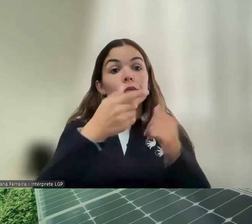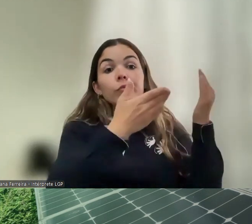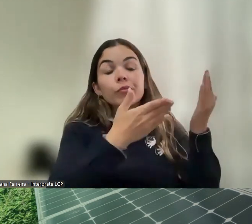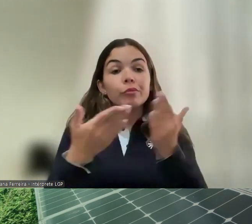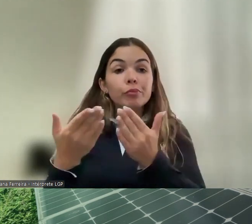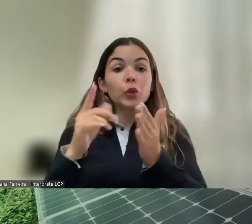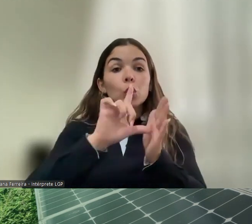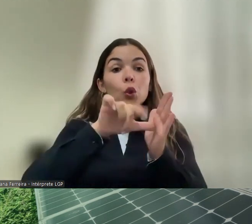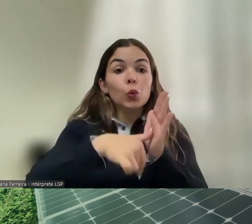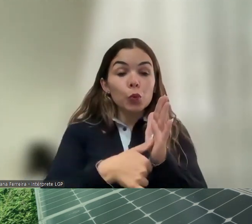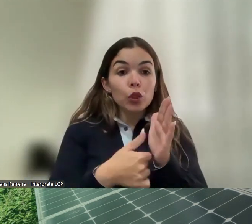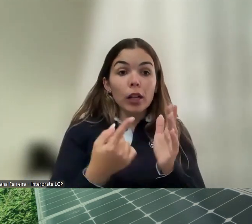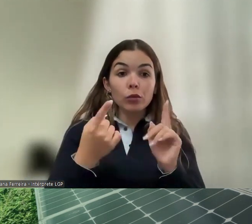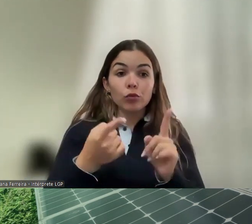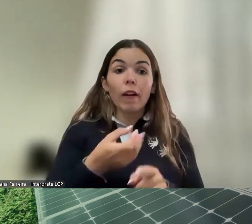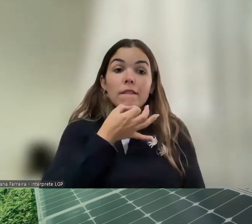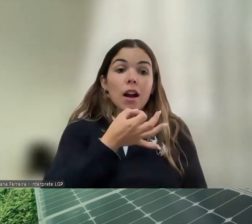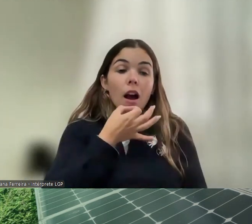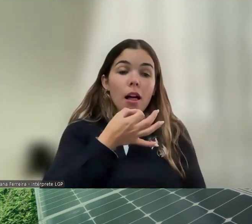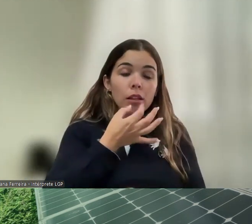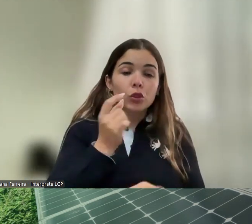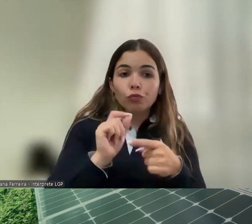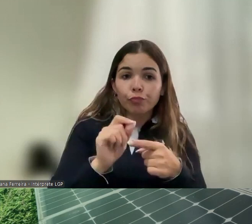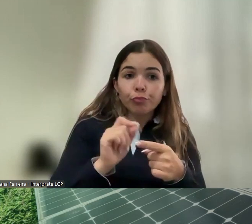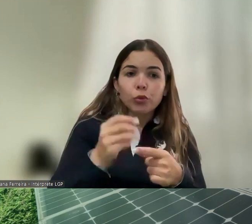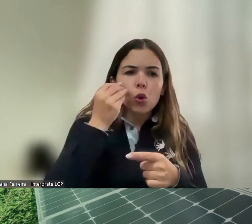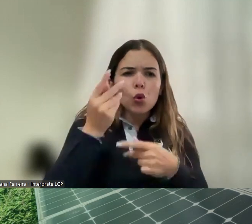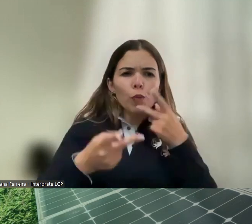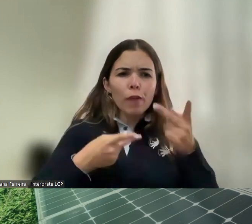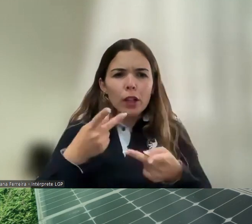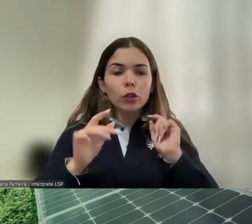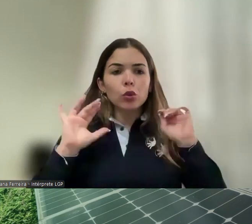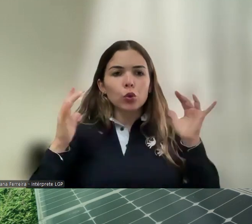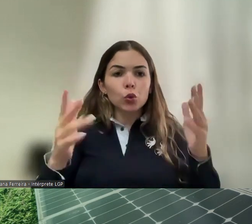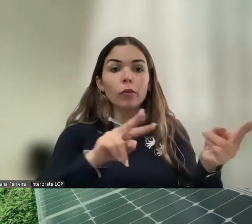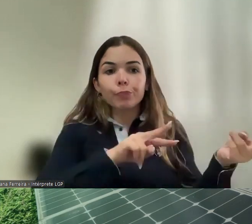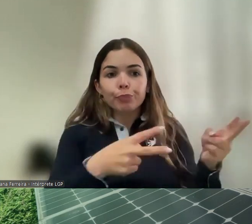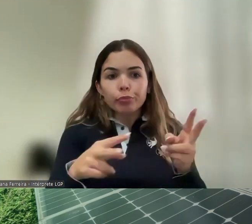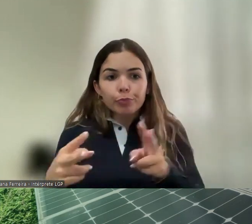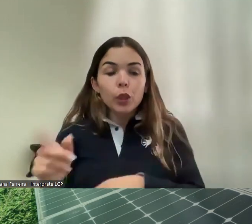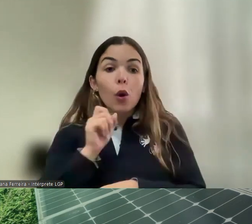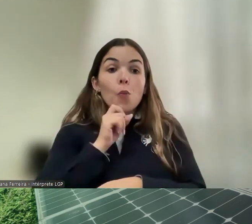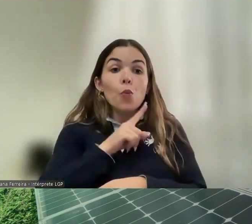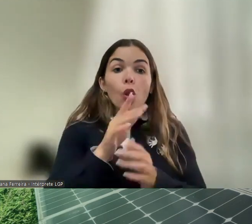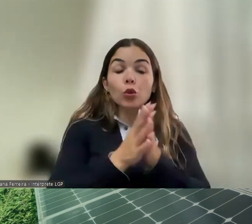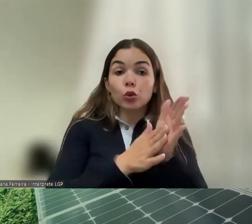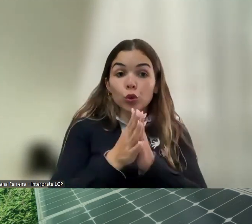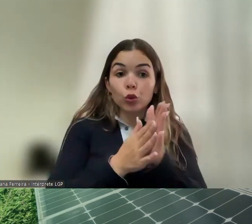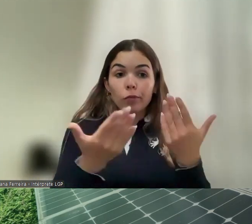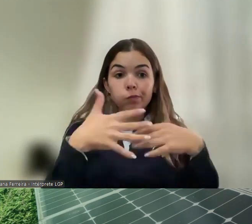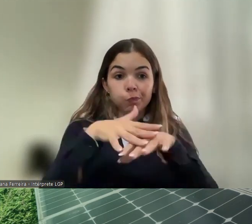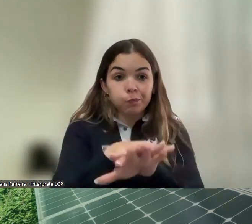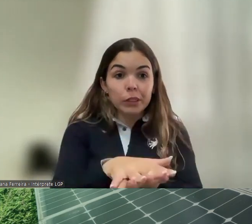projeto Envision. Ela irá falar-nos sobre como é que as avaliações ambientais estratégicas podem ser usadas para integrar